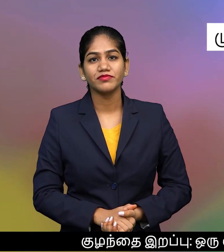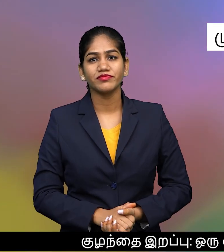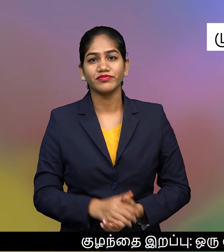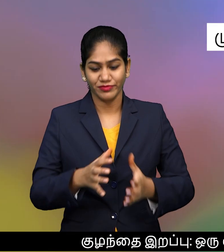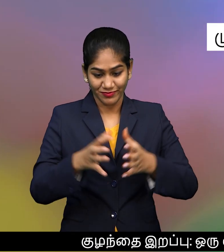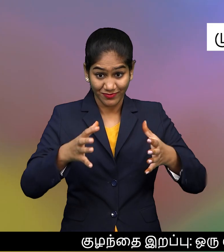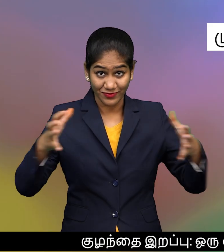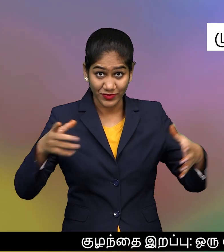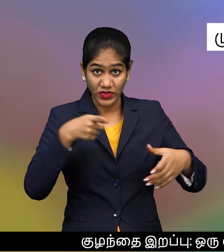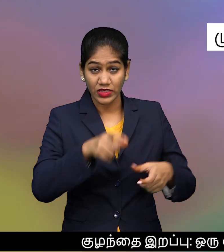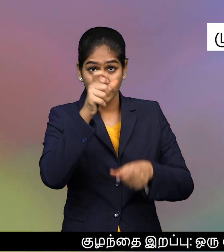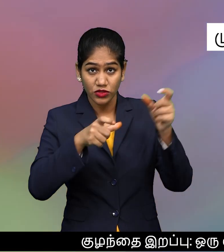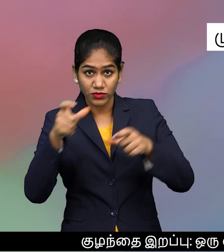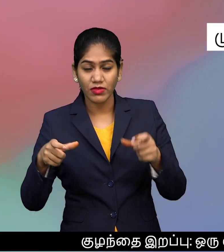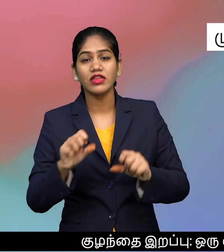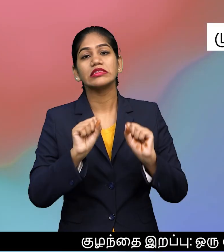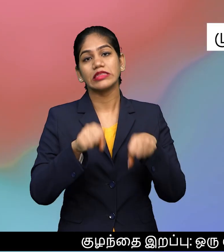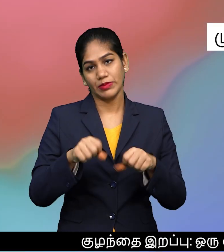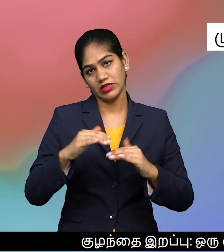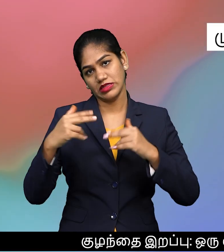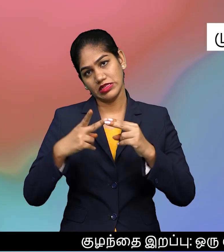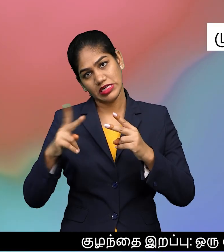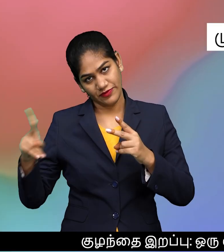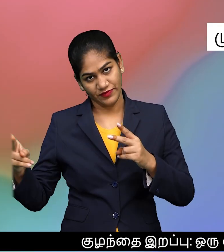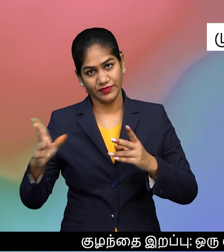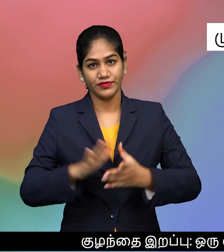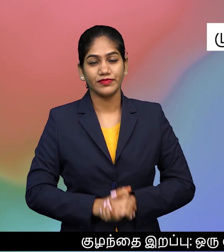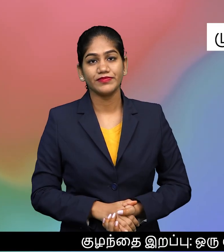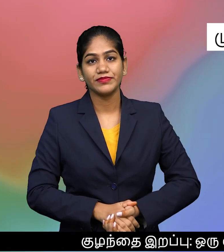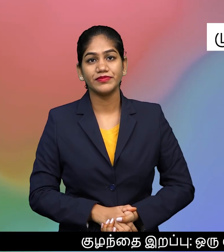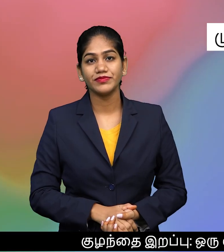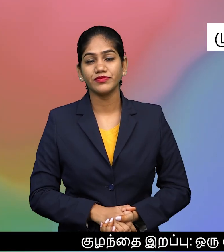குழந்தை இறப்பு, ஒரு வயதுக்குட்பட்ட குழந்தைகளின் இறப்பு.